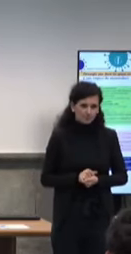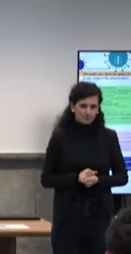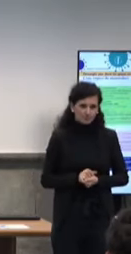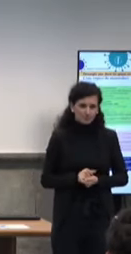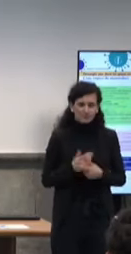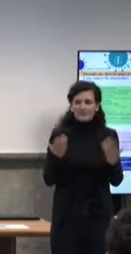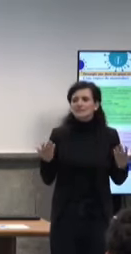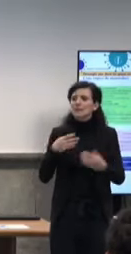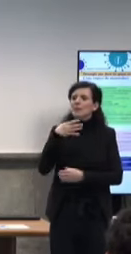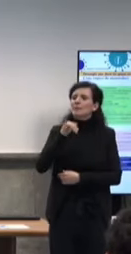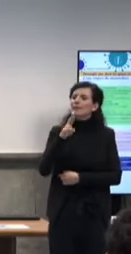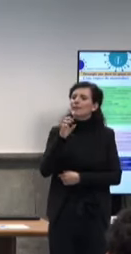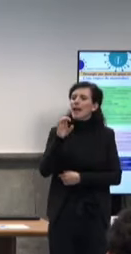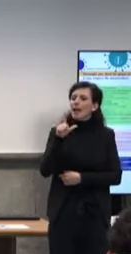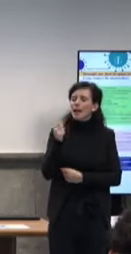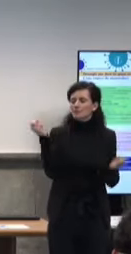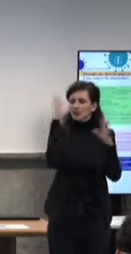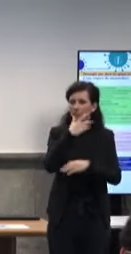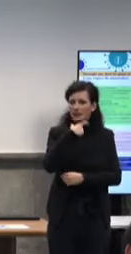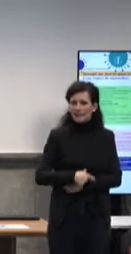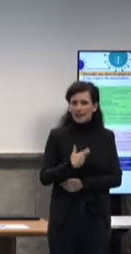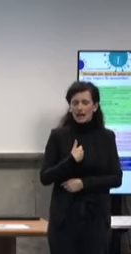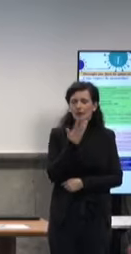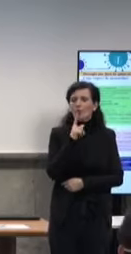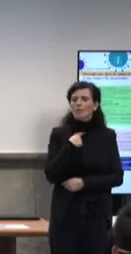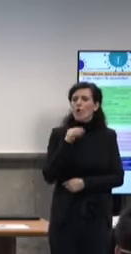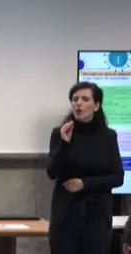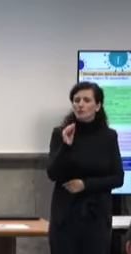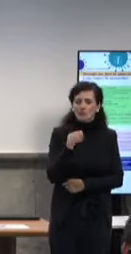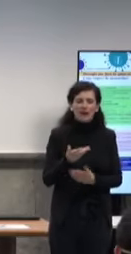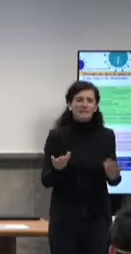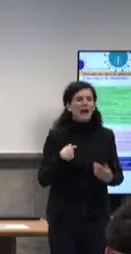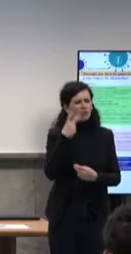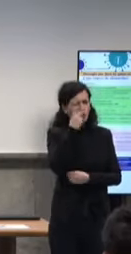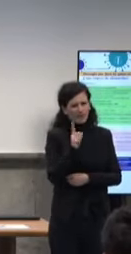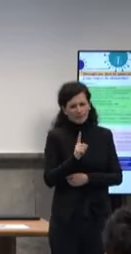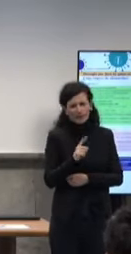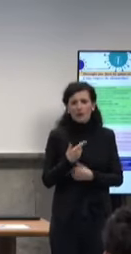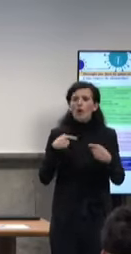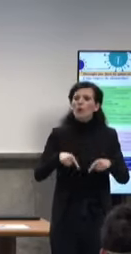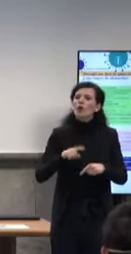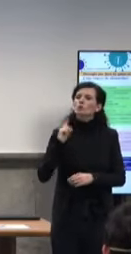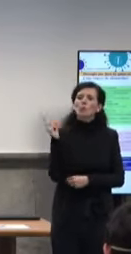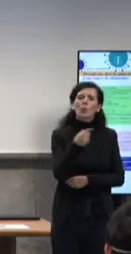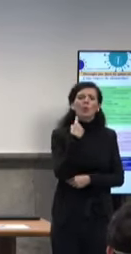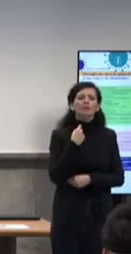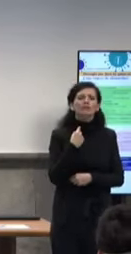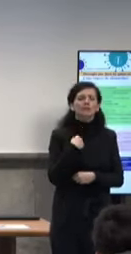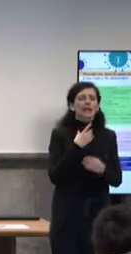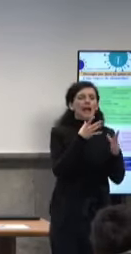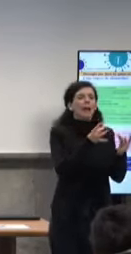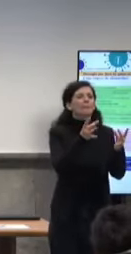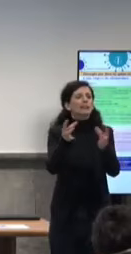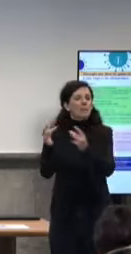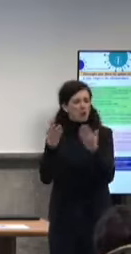dimenticando mirella mi voleva far parlare siamo tutti epidemiology quindi seguiamo